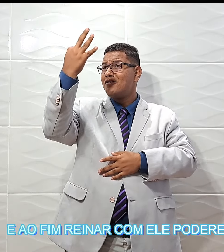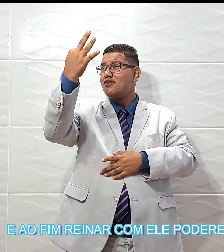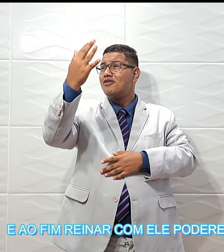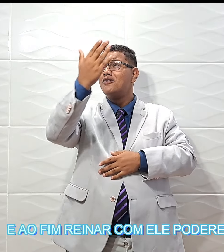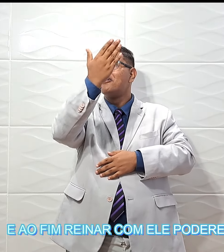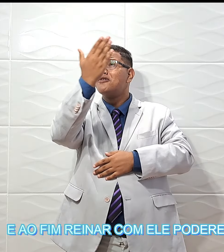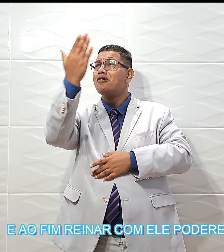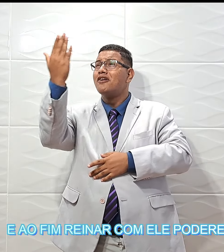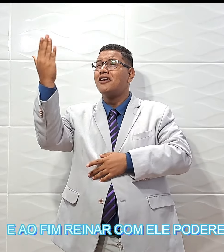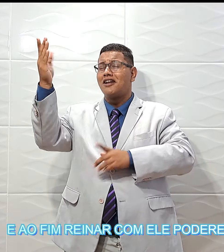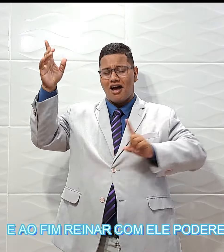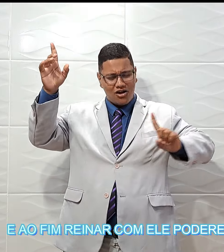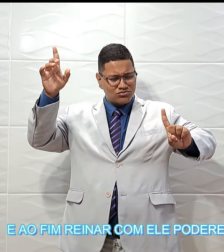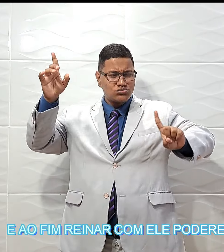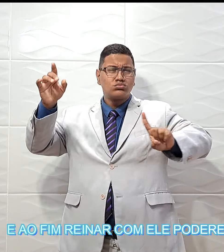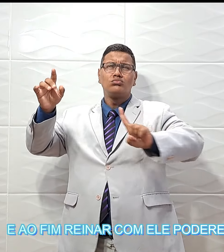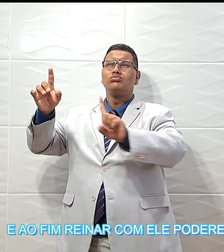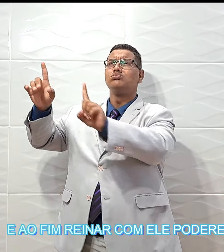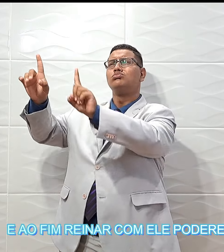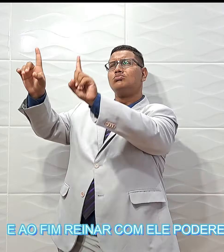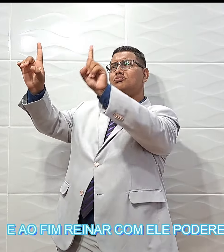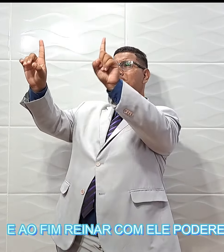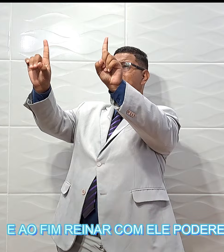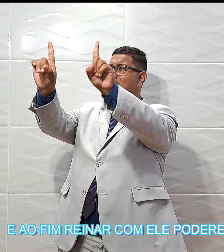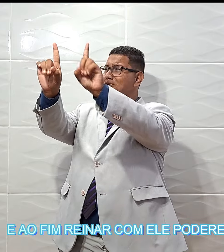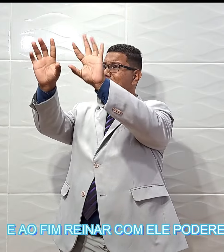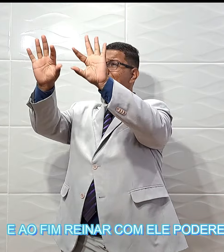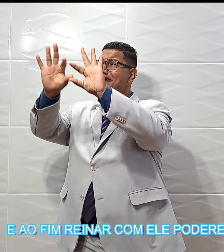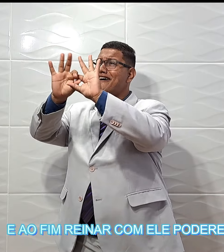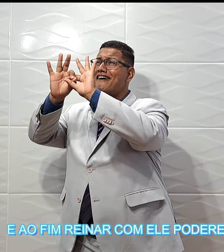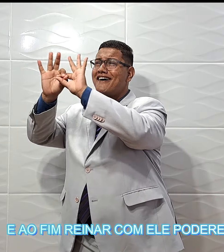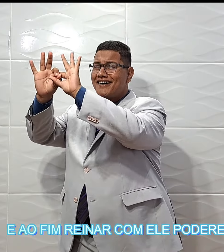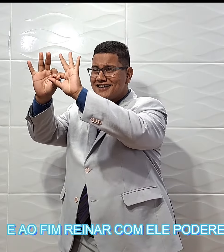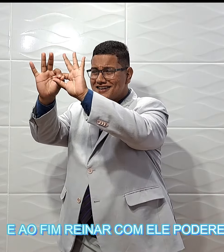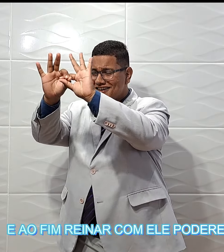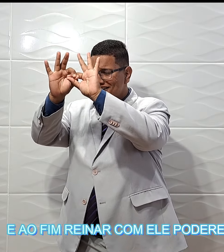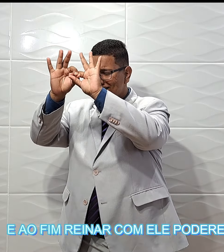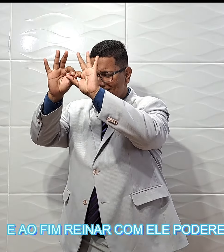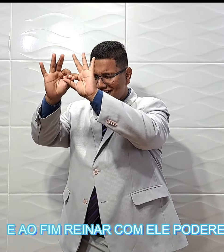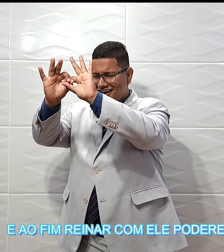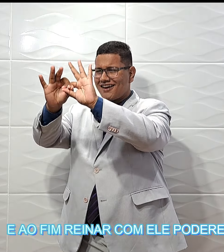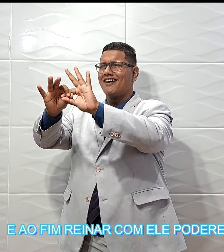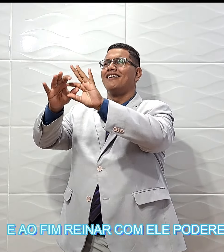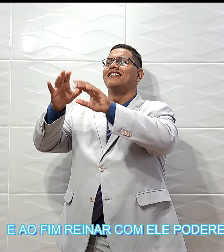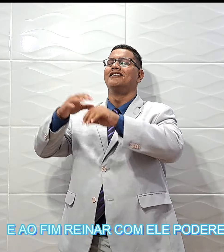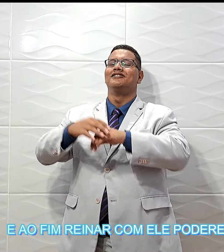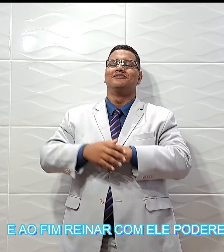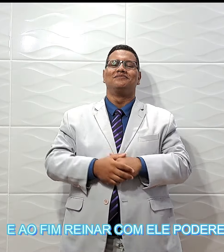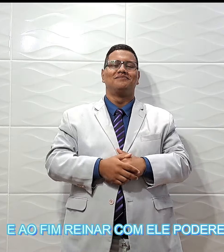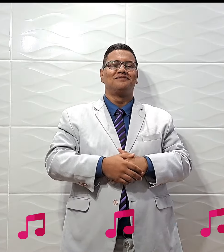fim reinar com Ele poderei